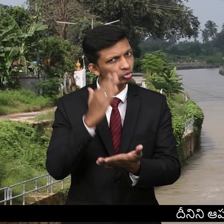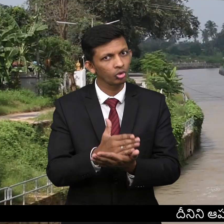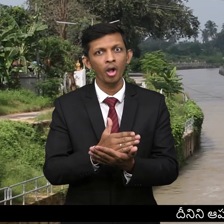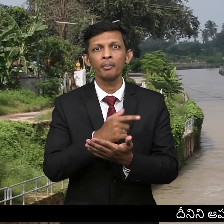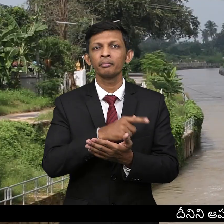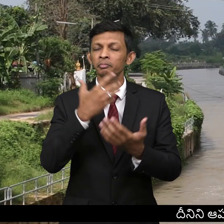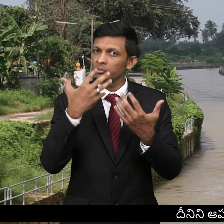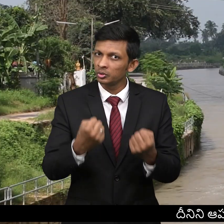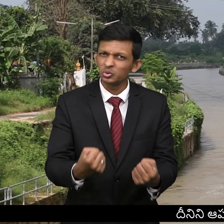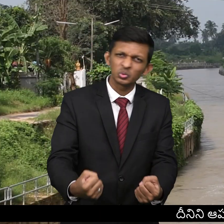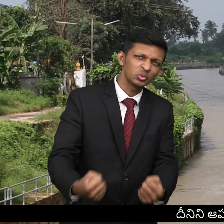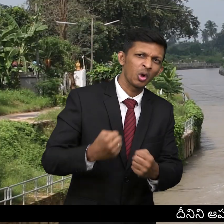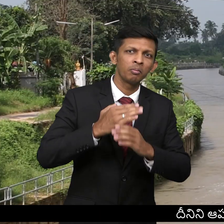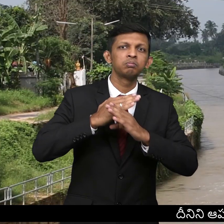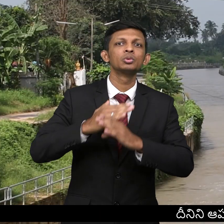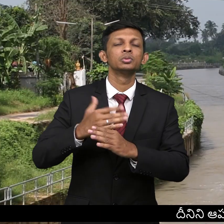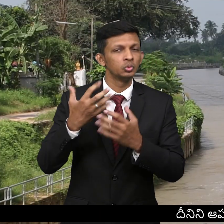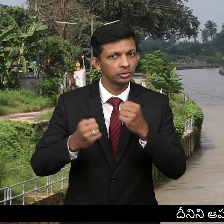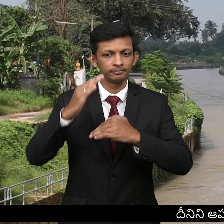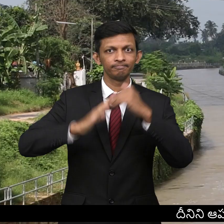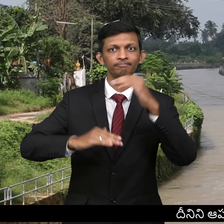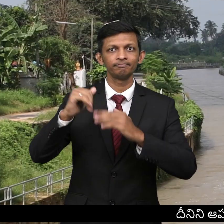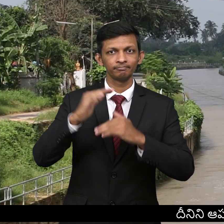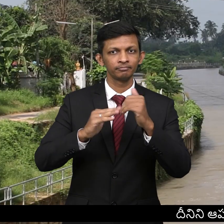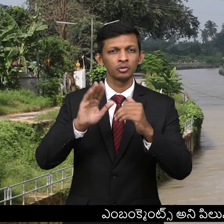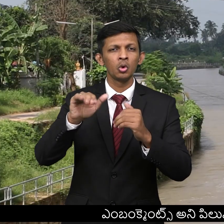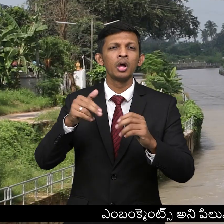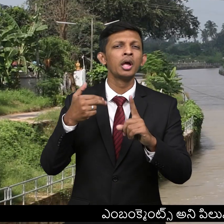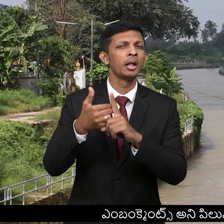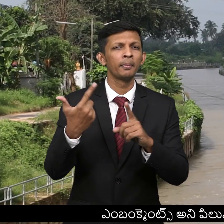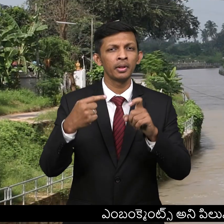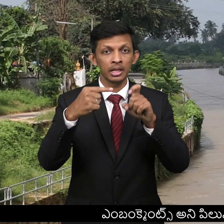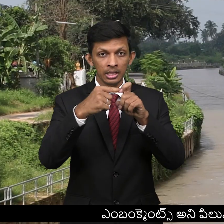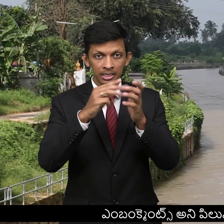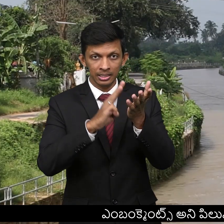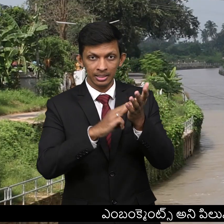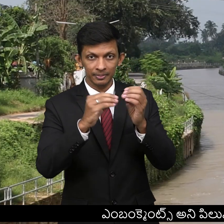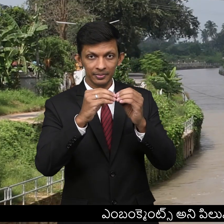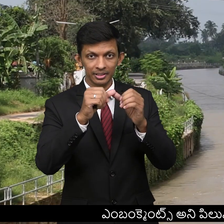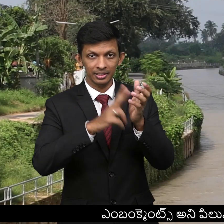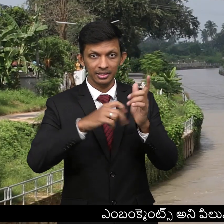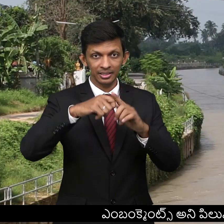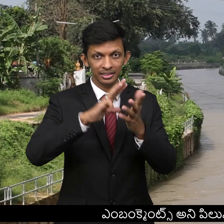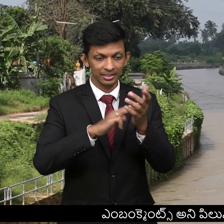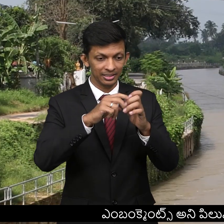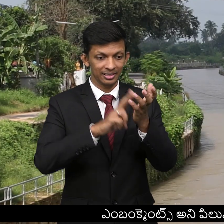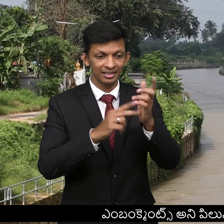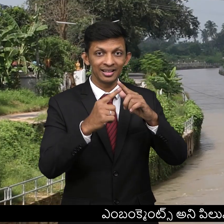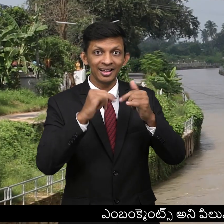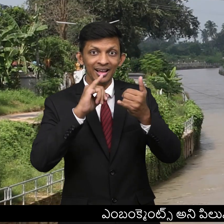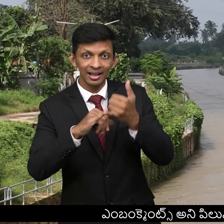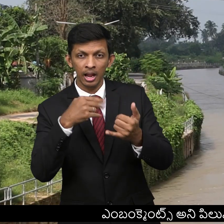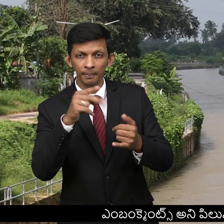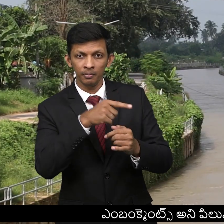దీనిని ఆపడానికి నది వెంబడి ఎంబాంక్స్మెంట్ అని పిలువబడే